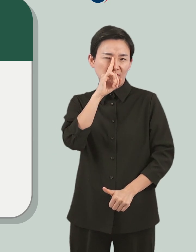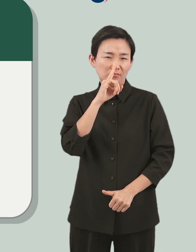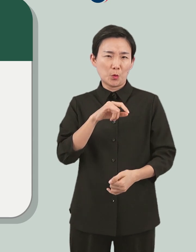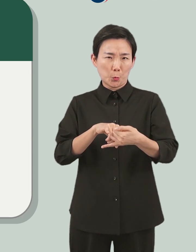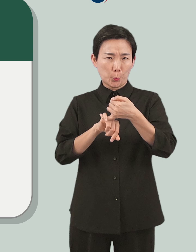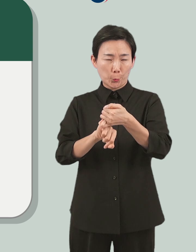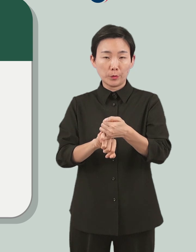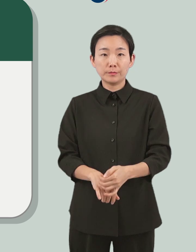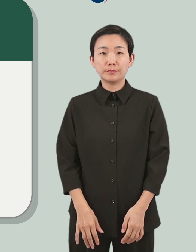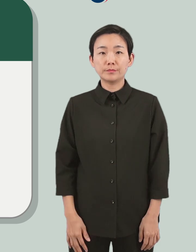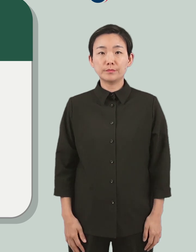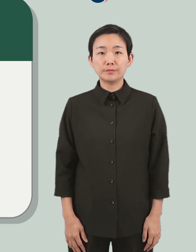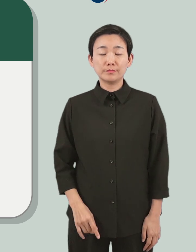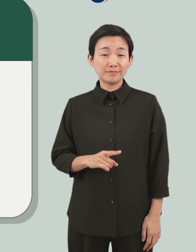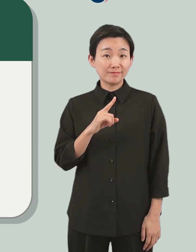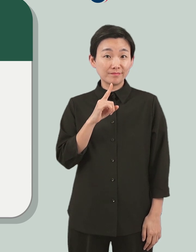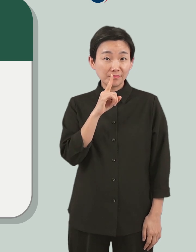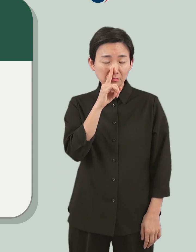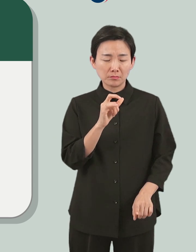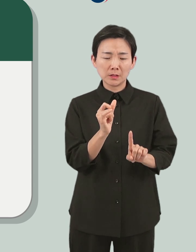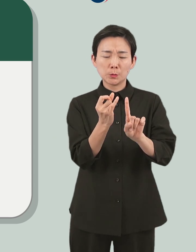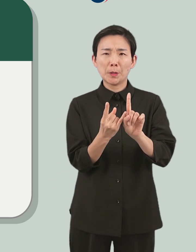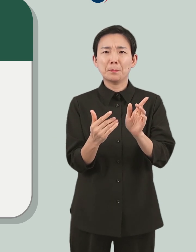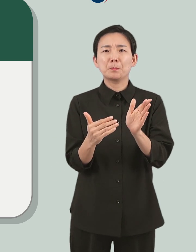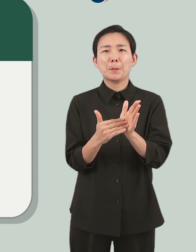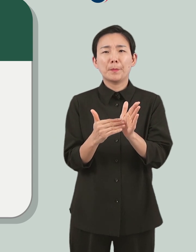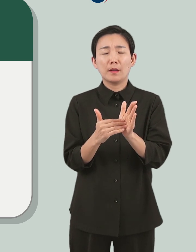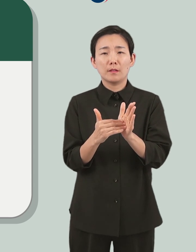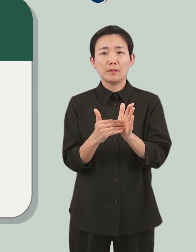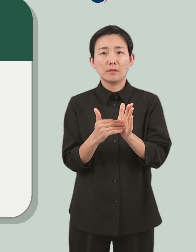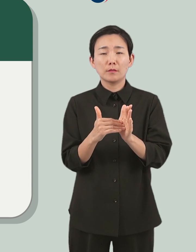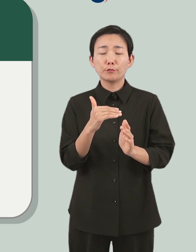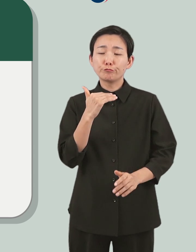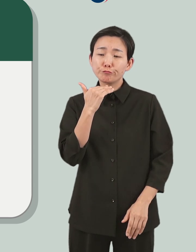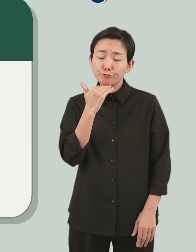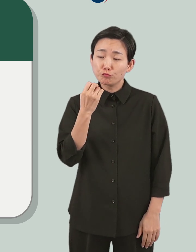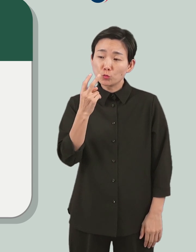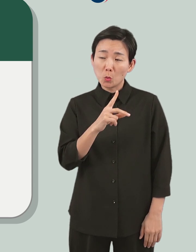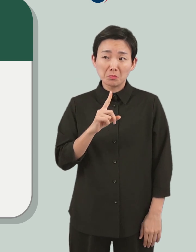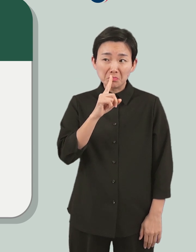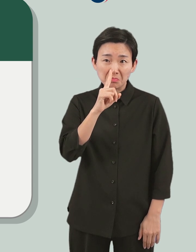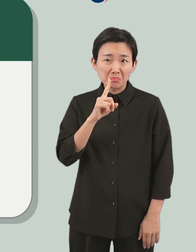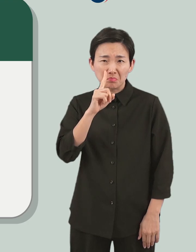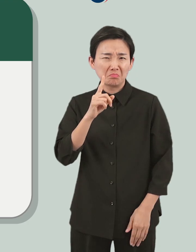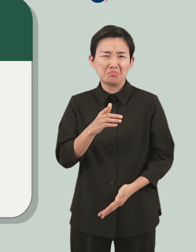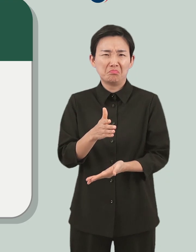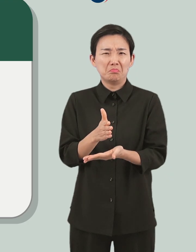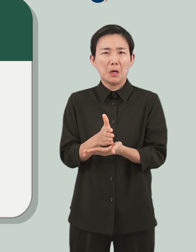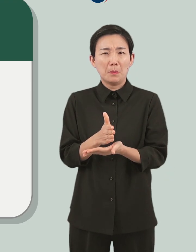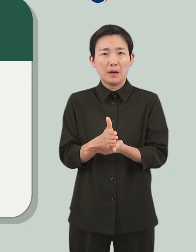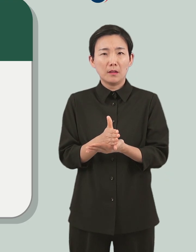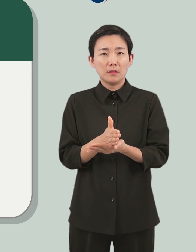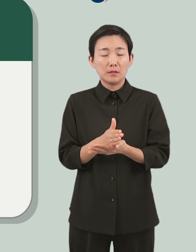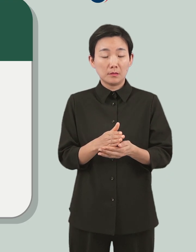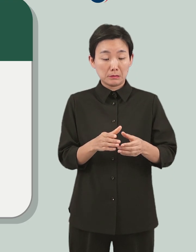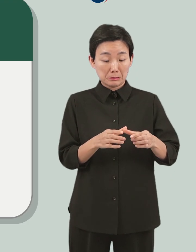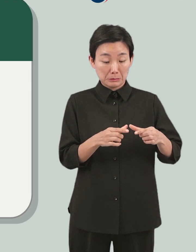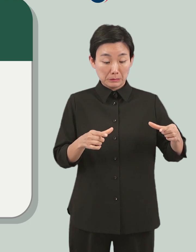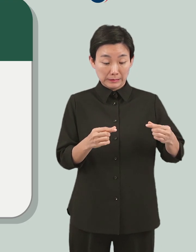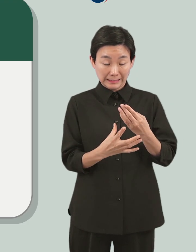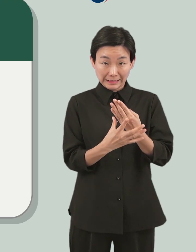최종 진단은 PCR 검사 결과 및 의사의 임상 소견을 통해 결정됩니다. 이 의료기기는